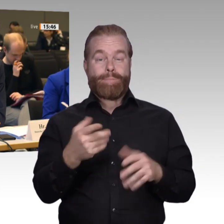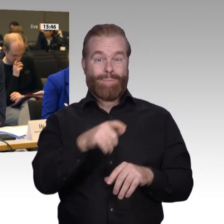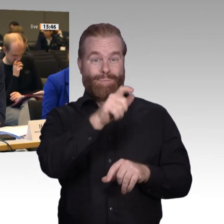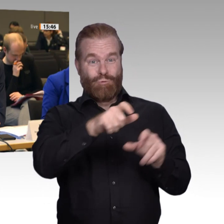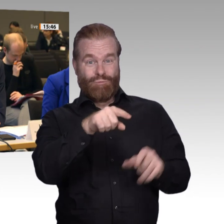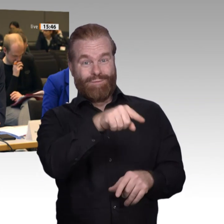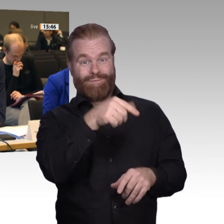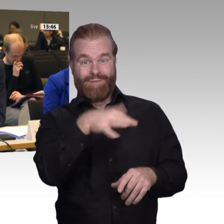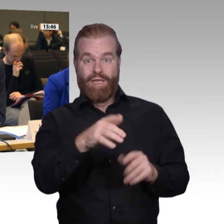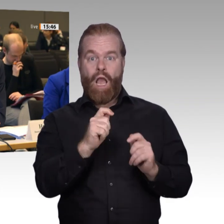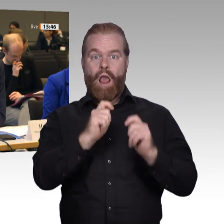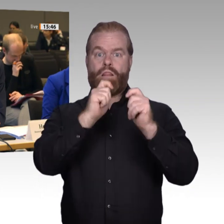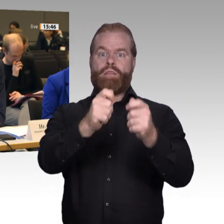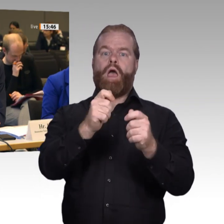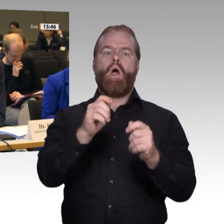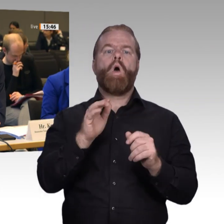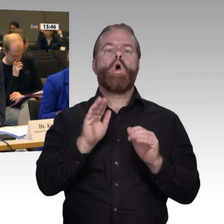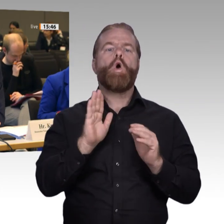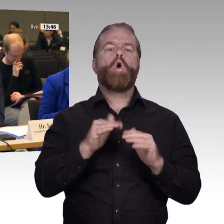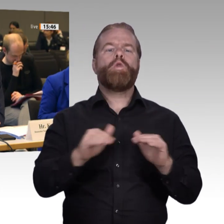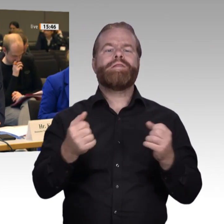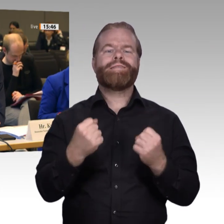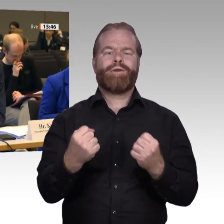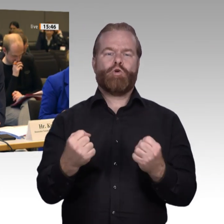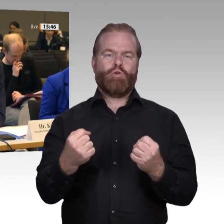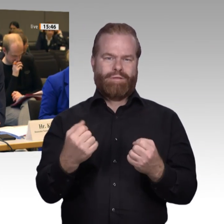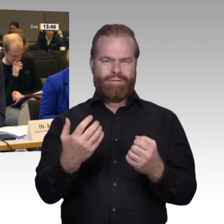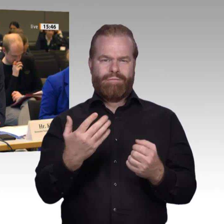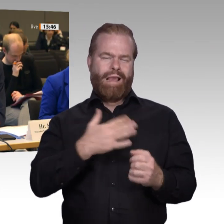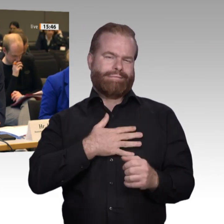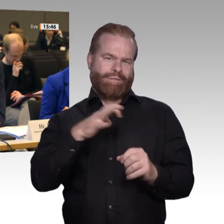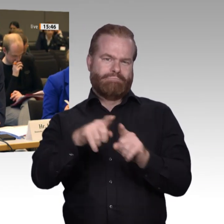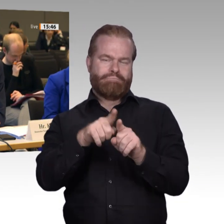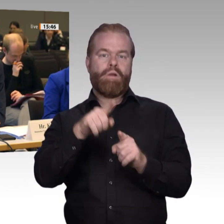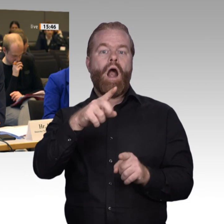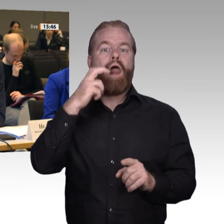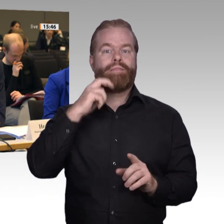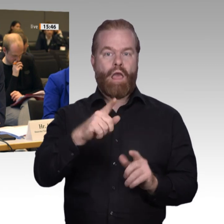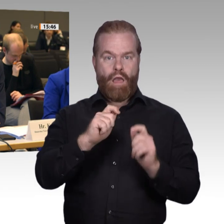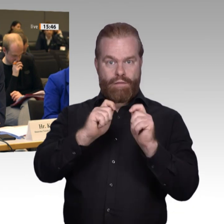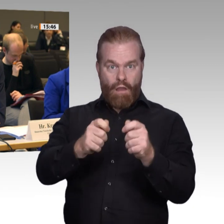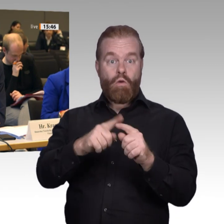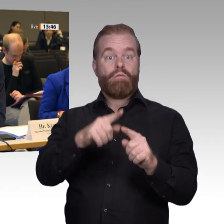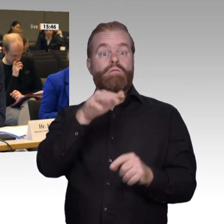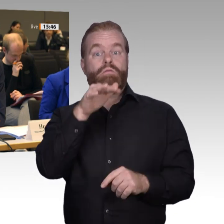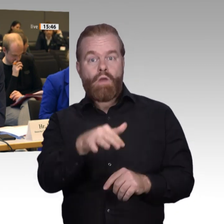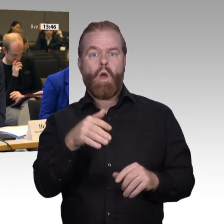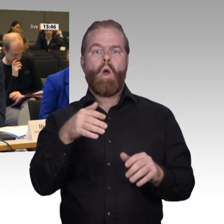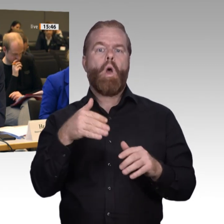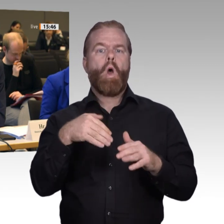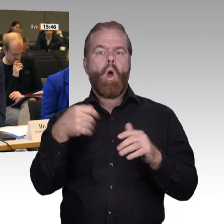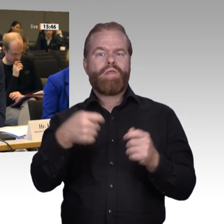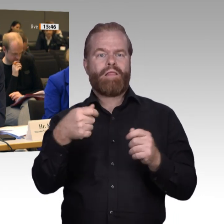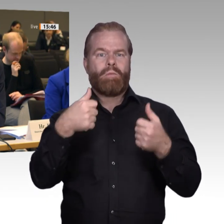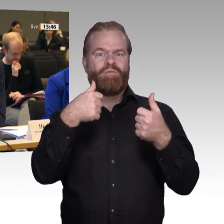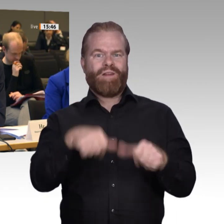die 100.000 Euro Grenze überschreiten, die werden nach jetziger Regelung dem dritten Kapitel zugeordnet. Nach